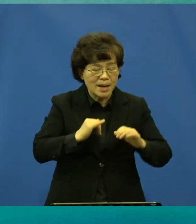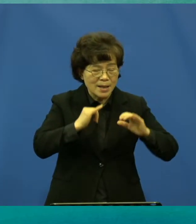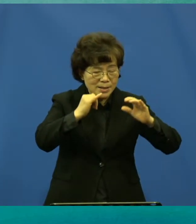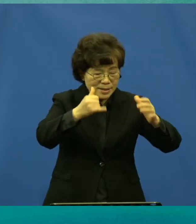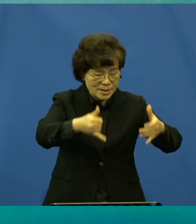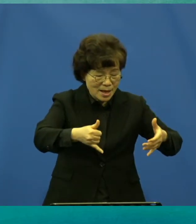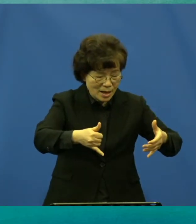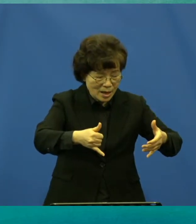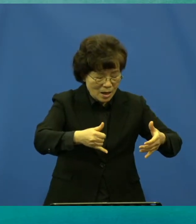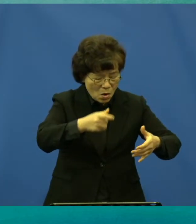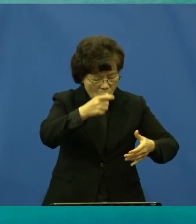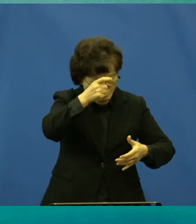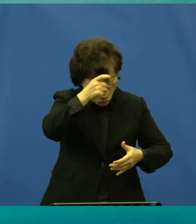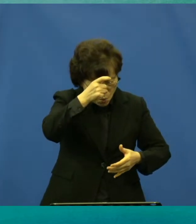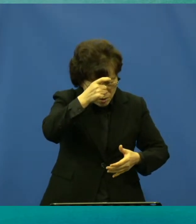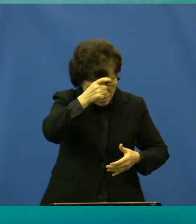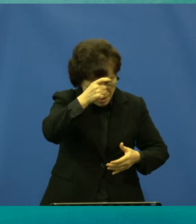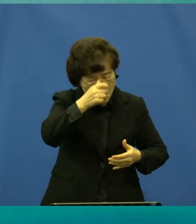더 불안해집니다.